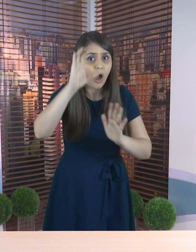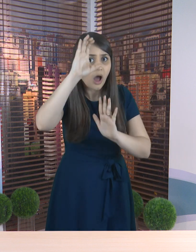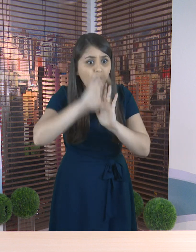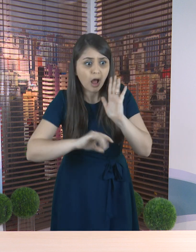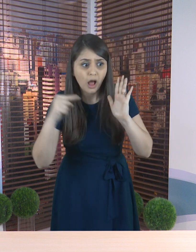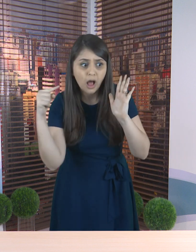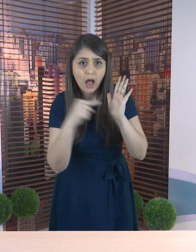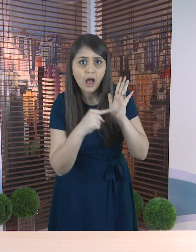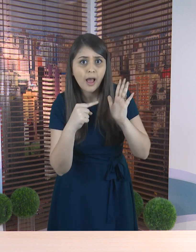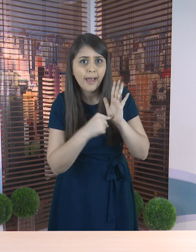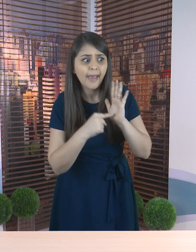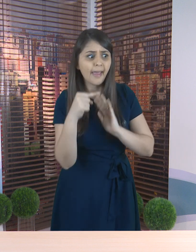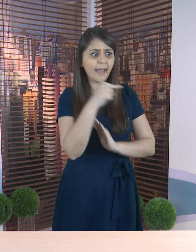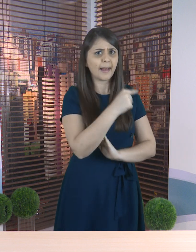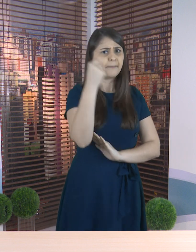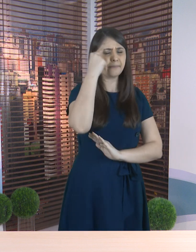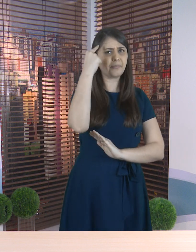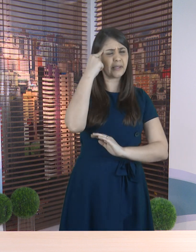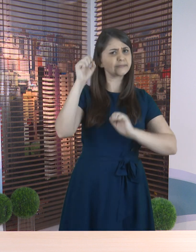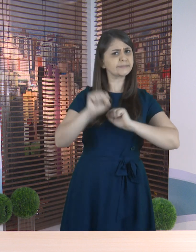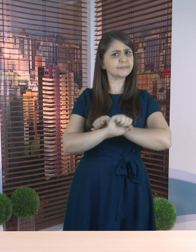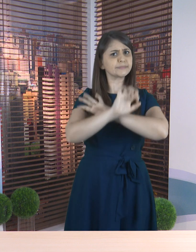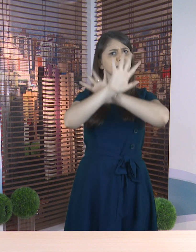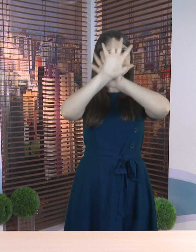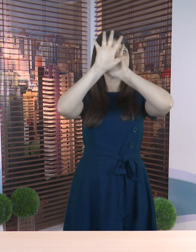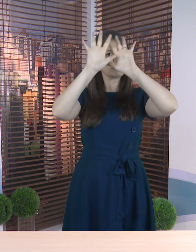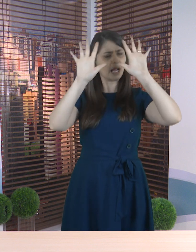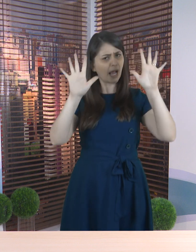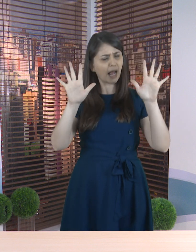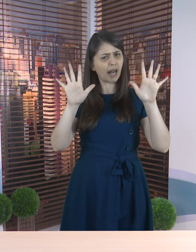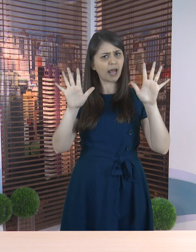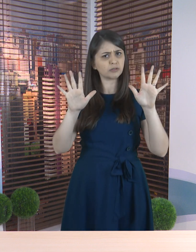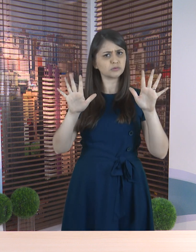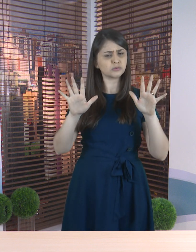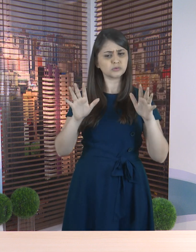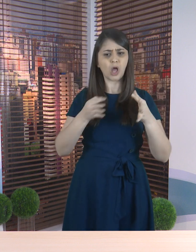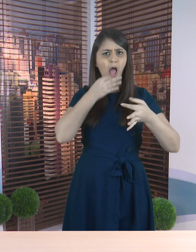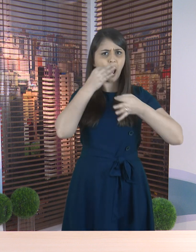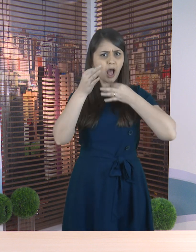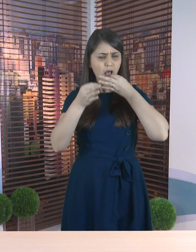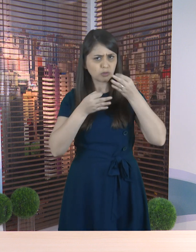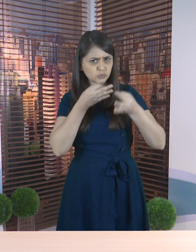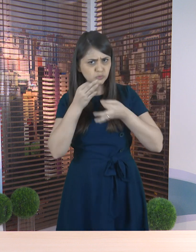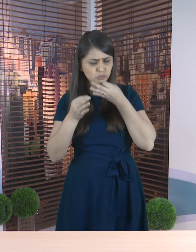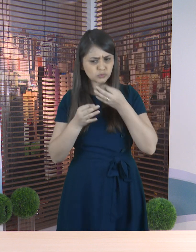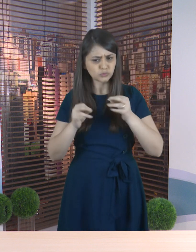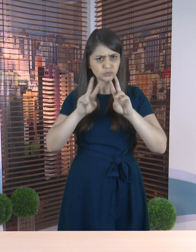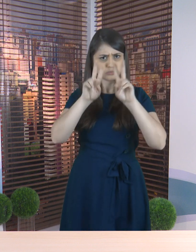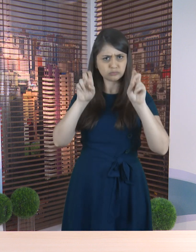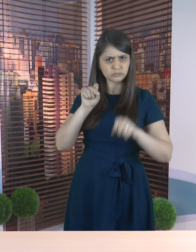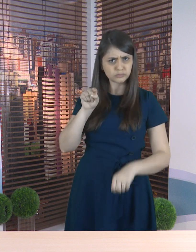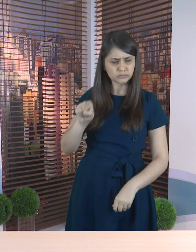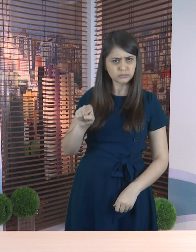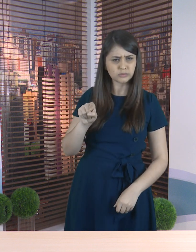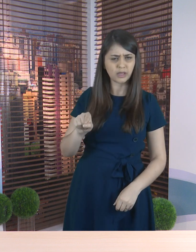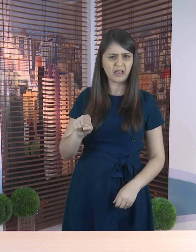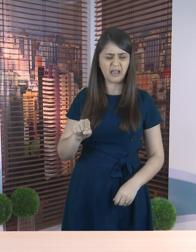com explosões emocionais que descrevem o seu sofrimento e a sua frustração. No ciclo